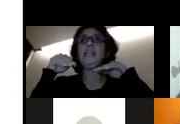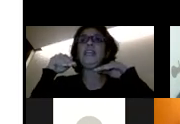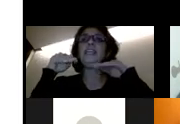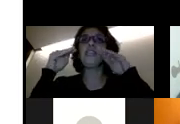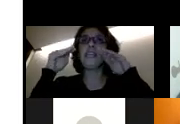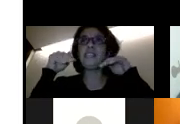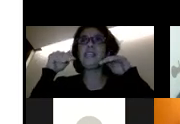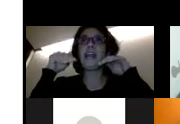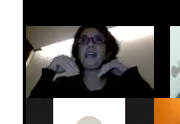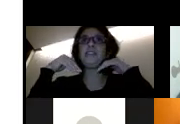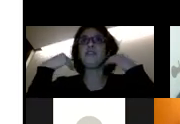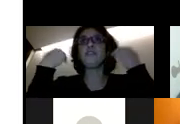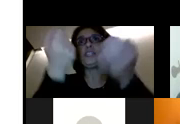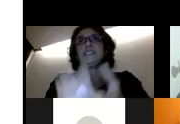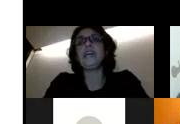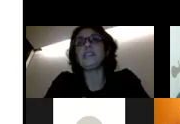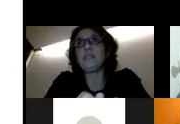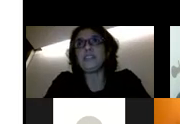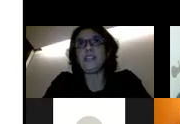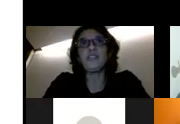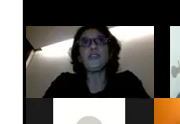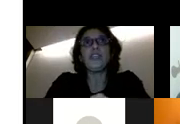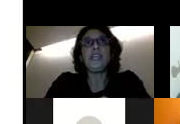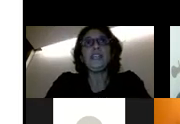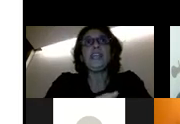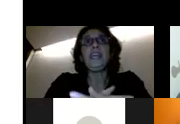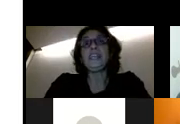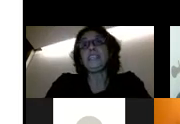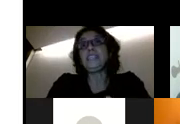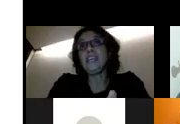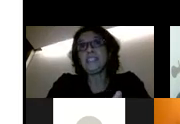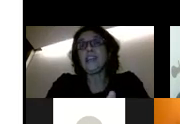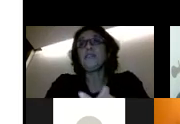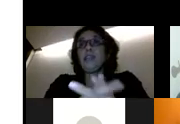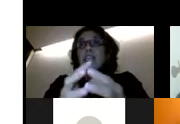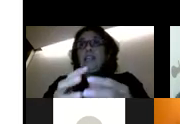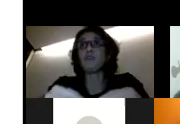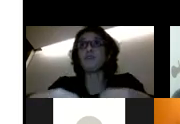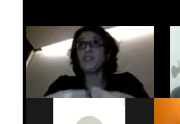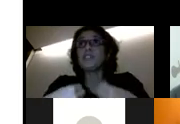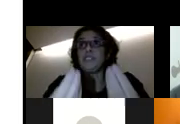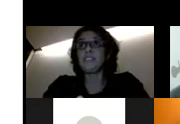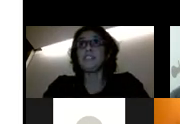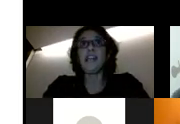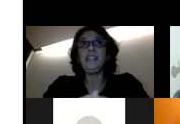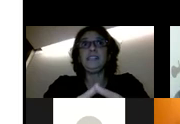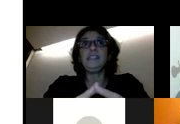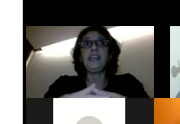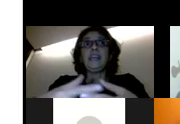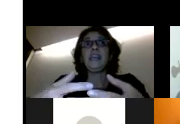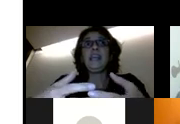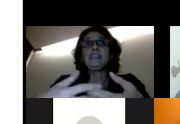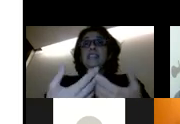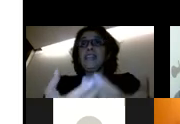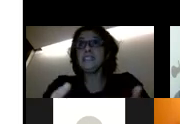simultánea, y lo que hacía entonces la representación de existencia o el proceso existencial